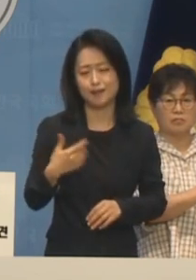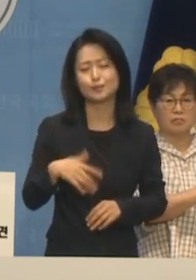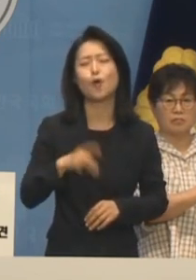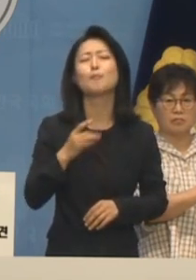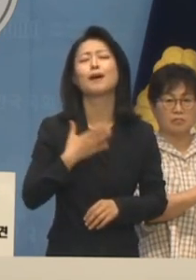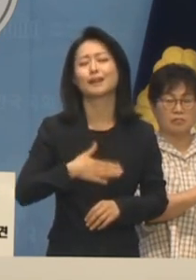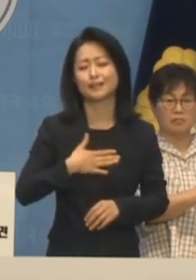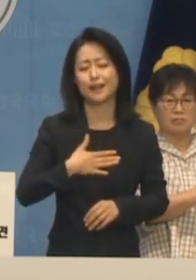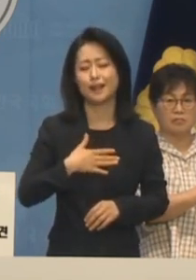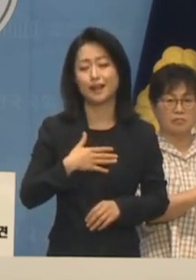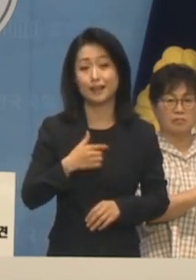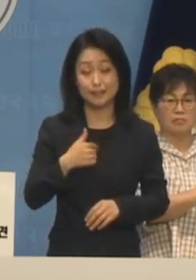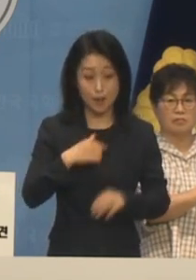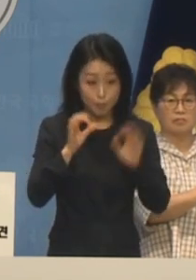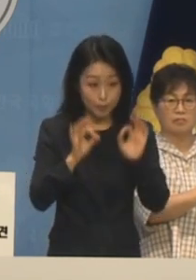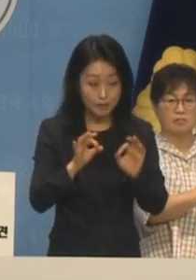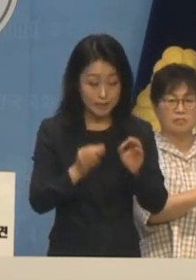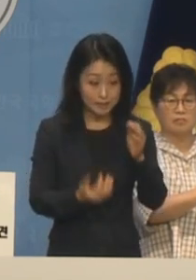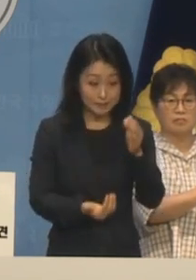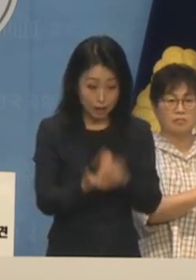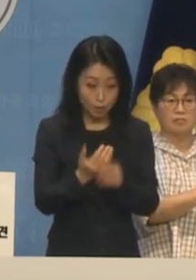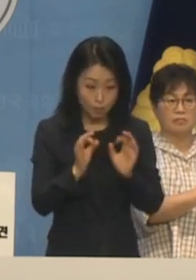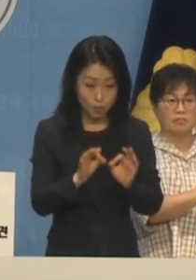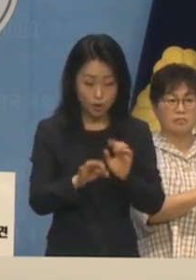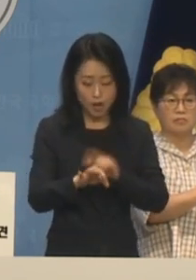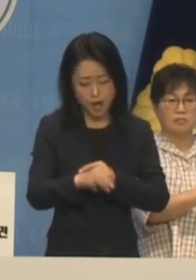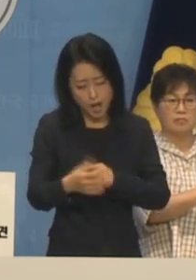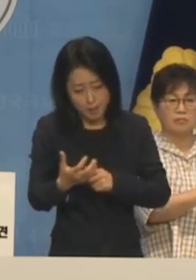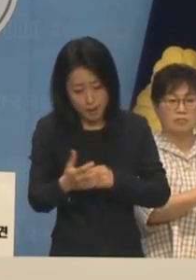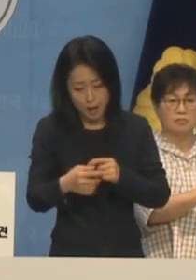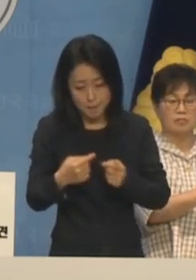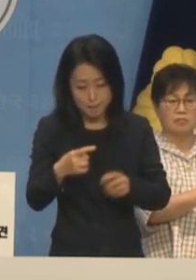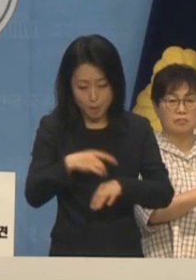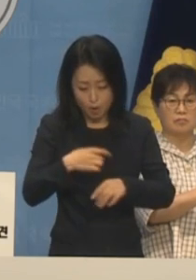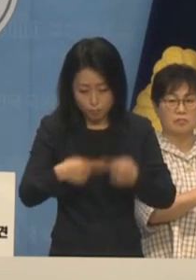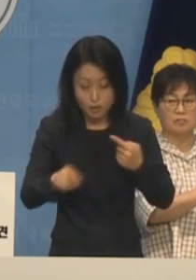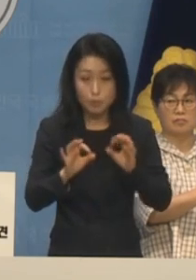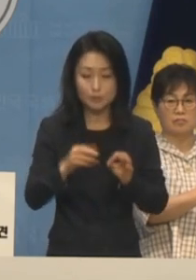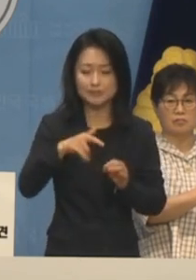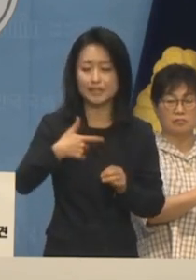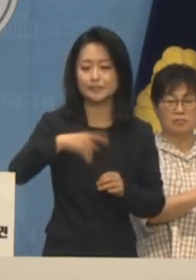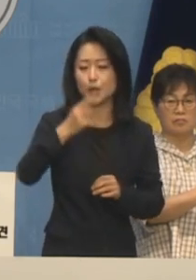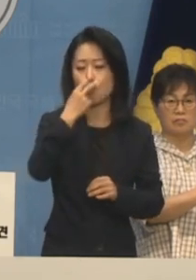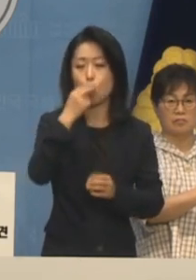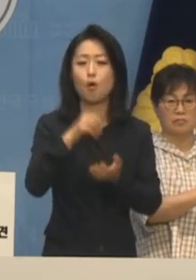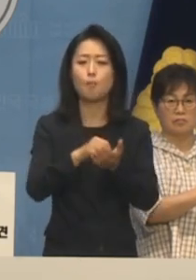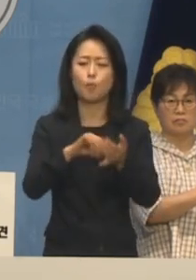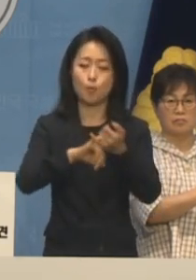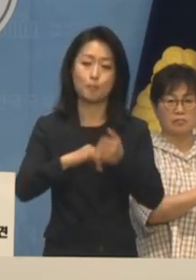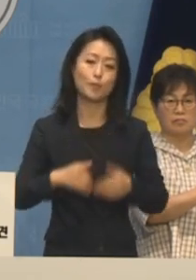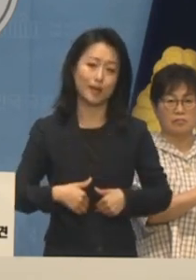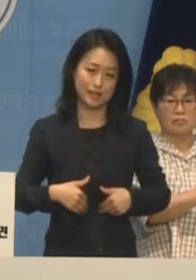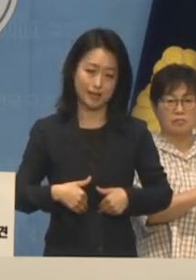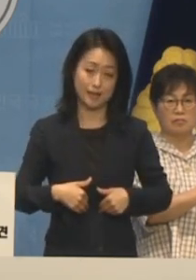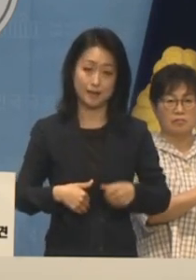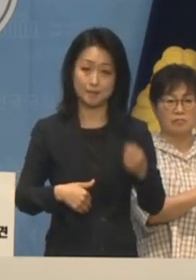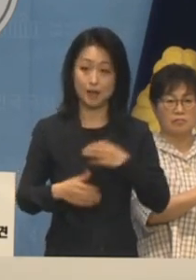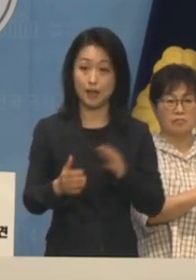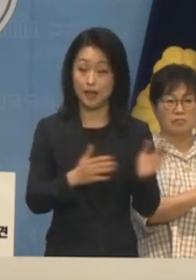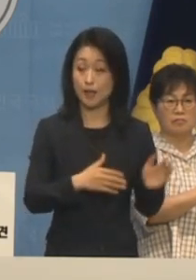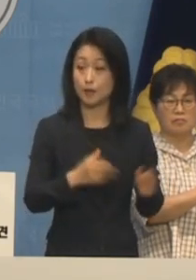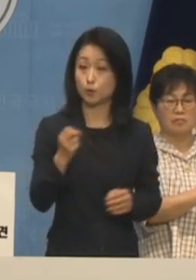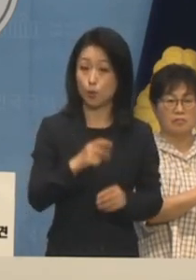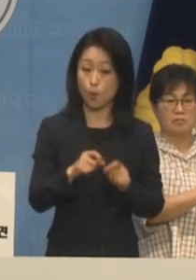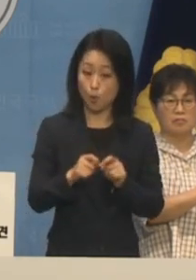내가 사고를 당해보니 가사관리사에게 산재보험은 필수다. 그리고 또 한 분 계십니다.